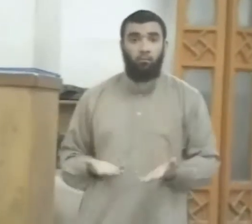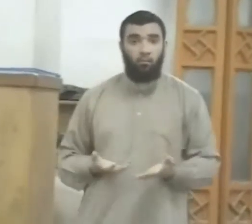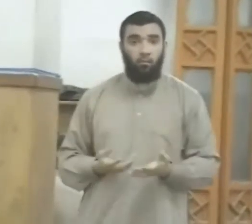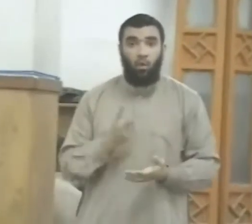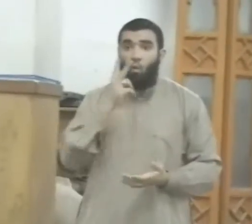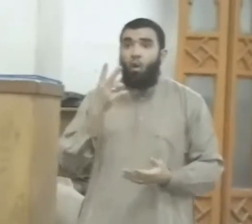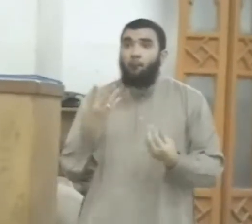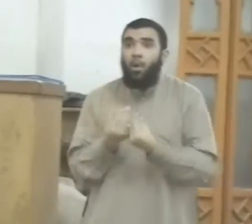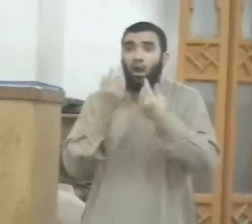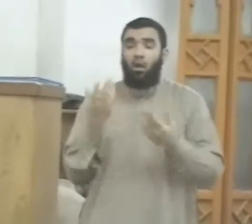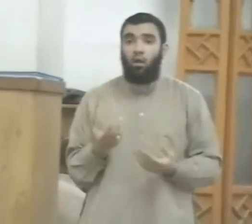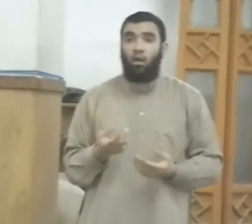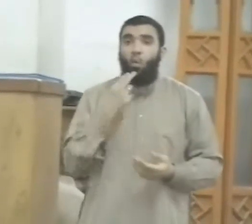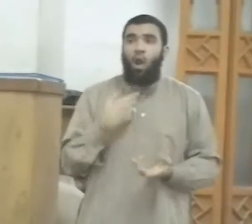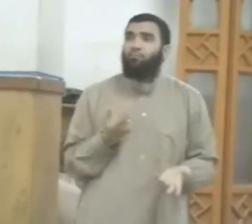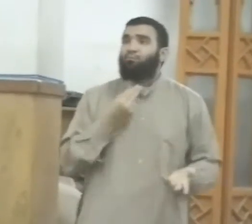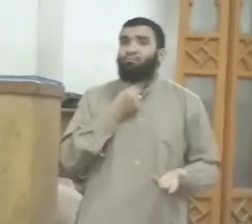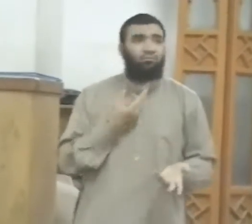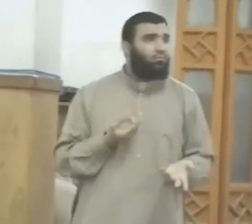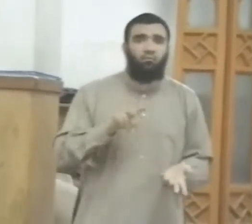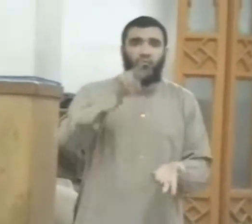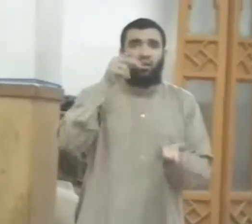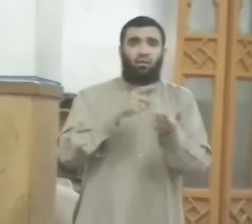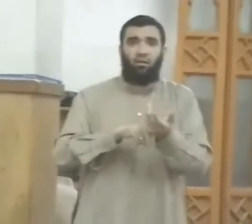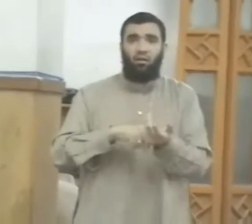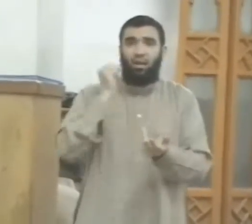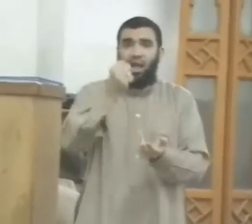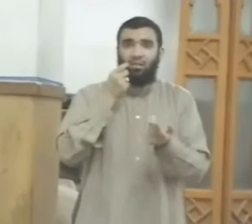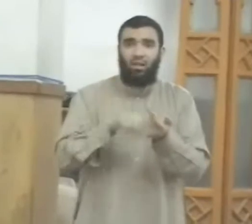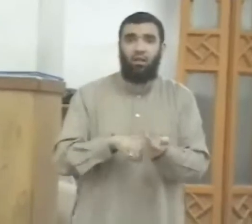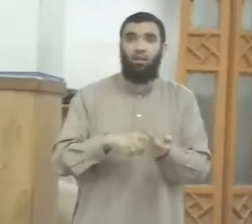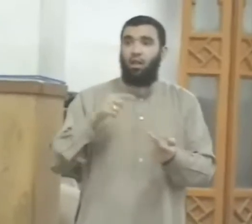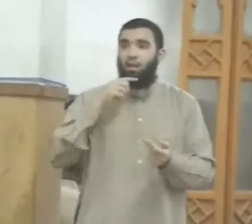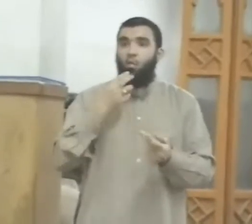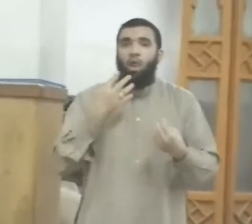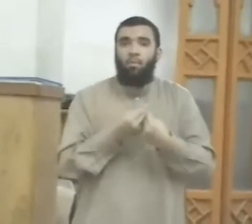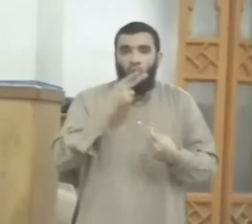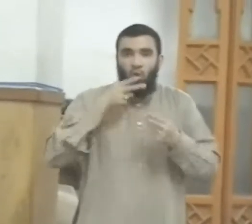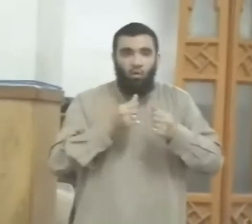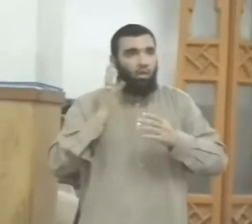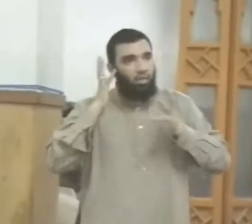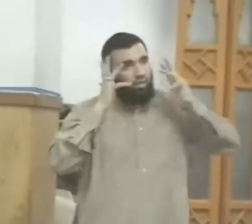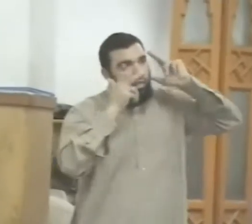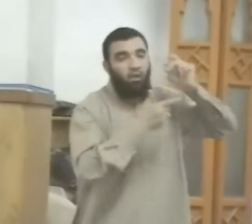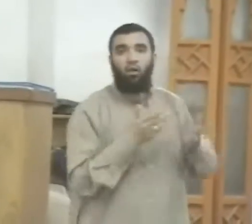شهوته، يسرق، يقتل، أو تستقطبه جماعة، تستعينه ضد